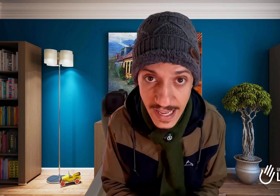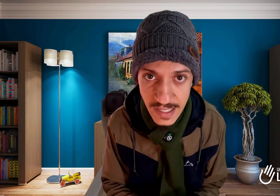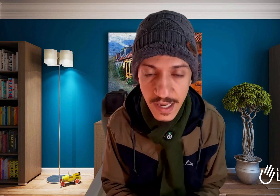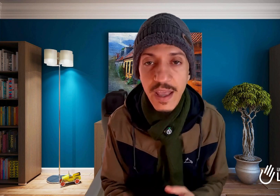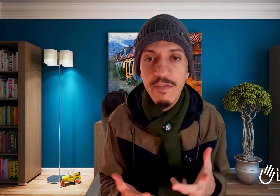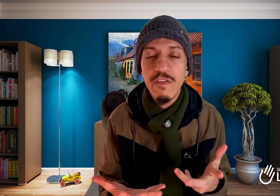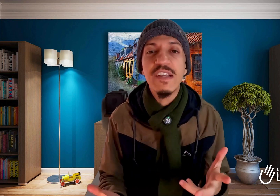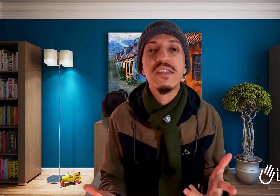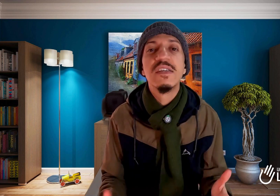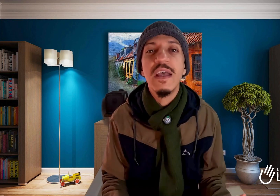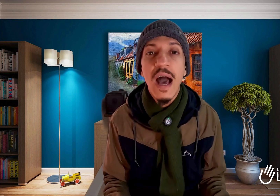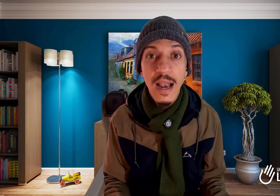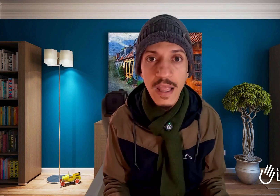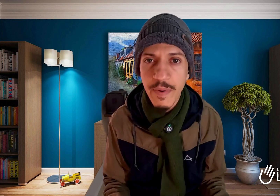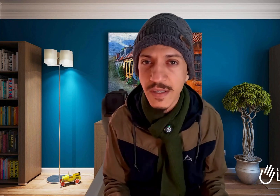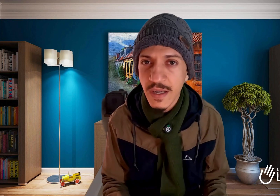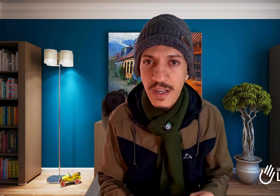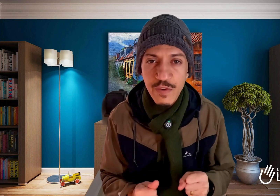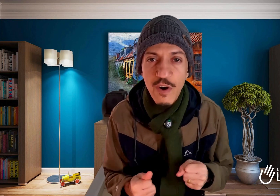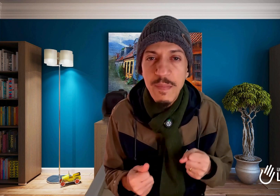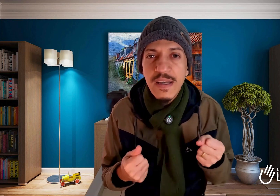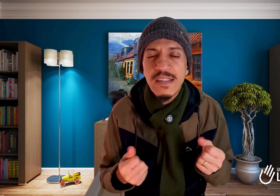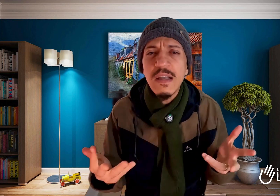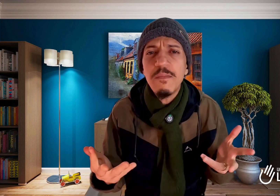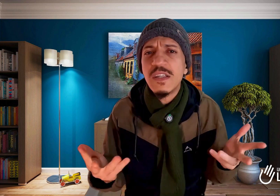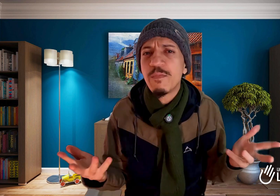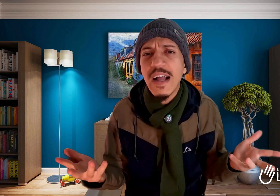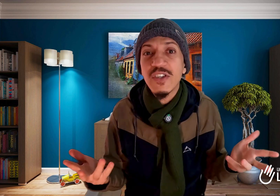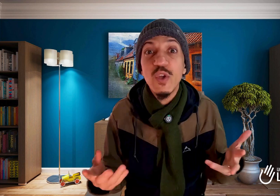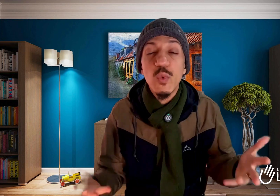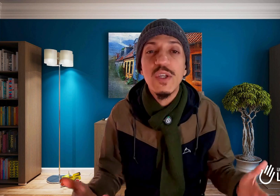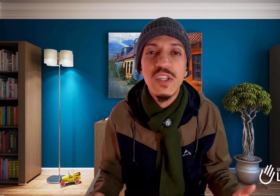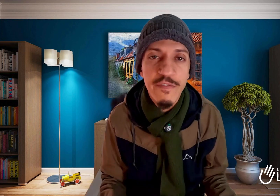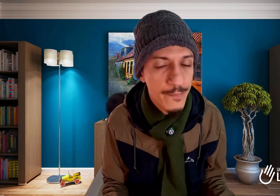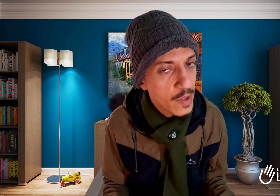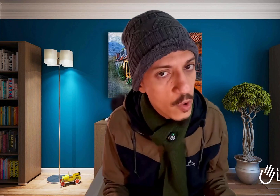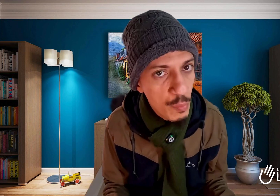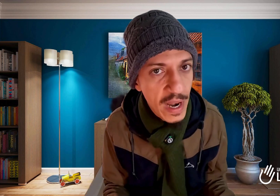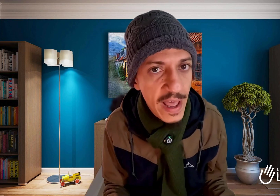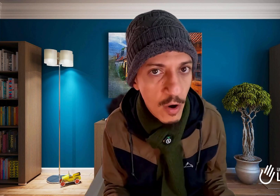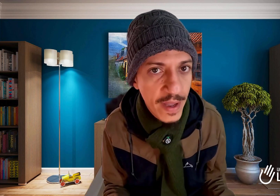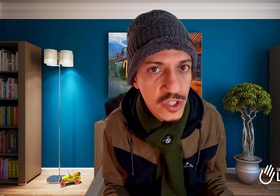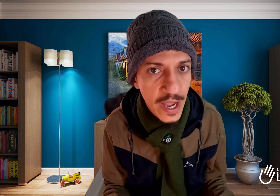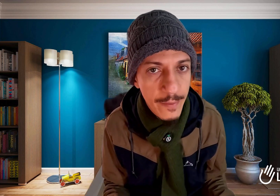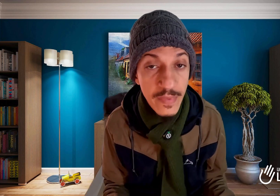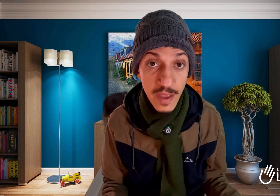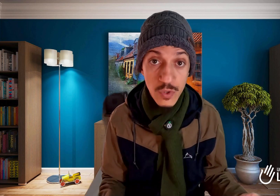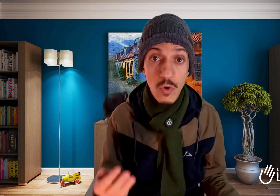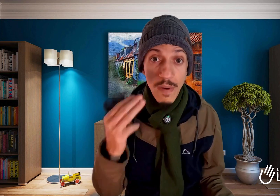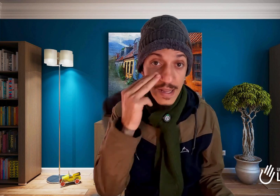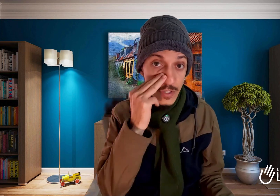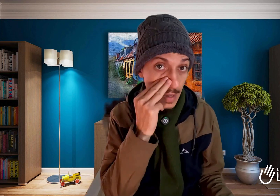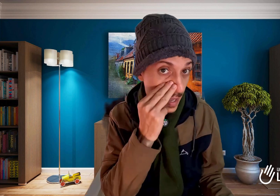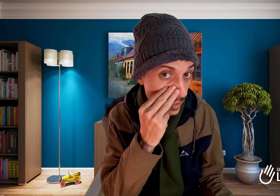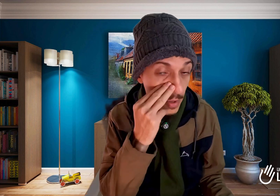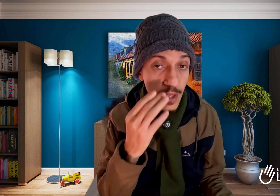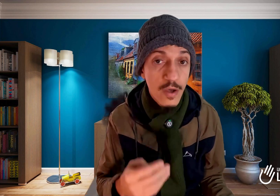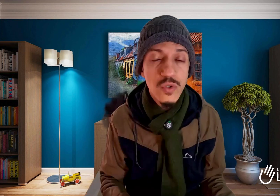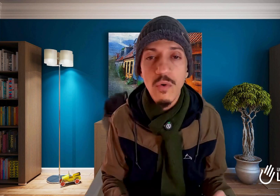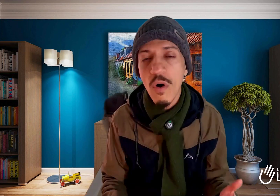e vivencie a Libras de forma simples, prática e intuitiva, como ela realmente é. Eu sou o Madison Barreto, eu sou o cofundador